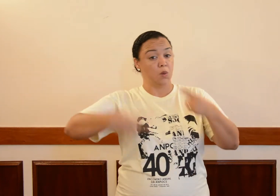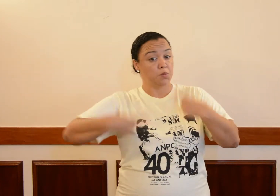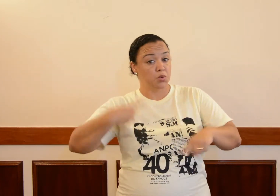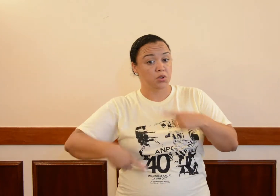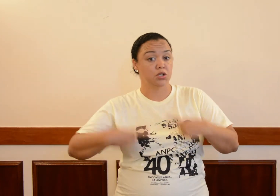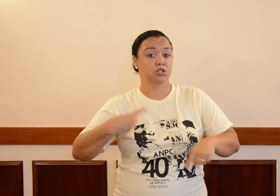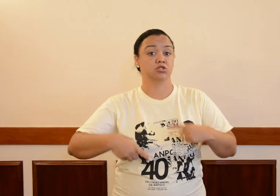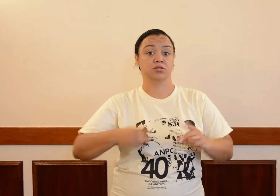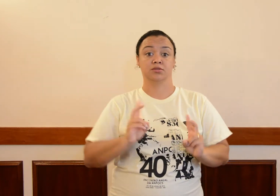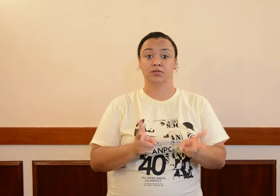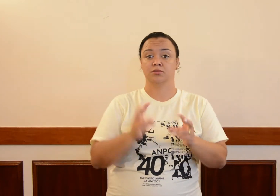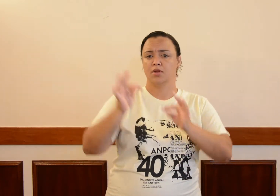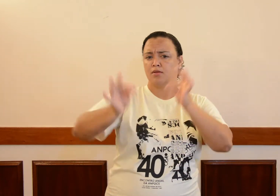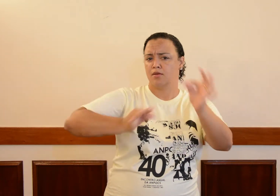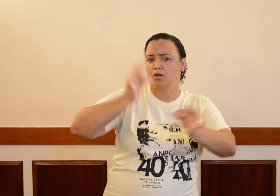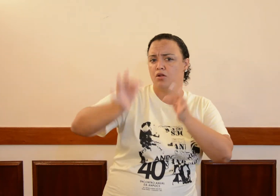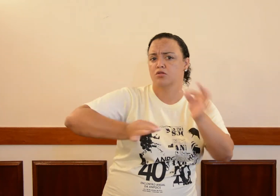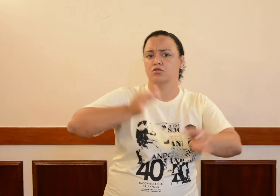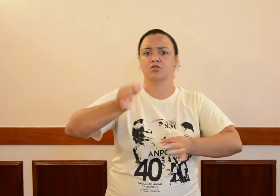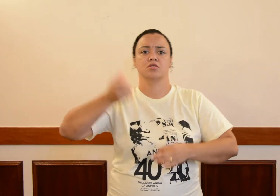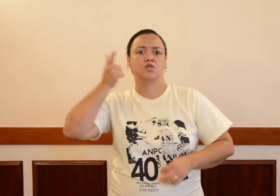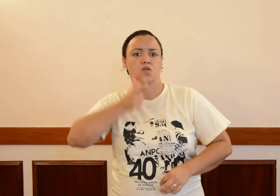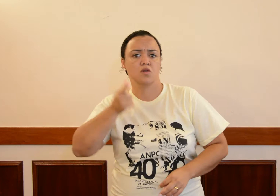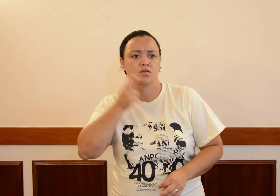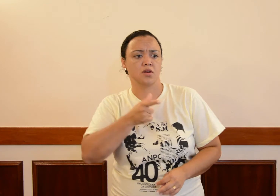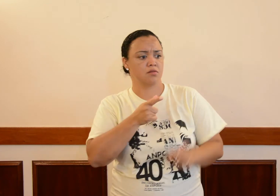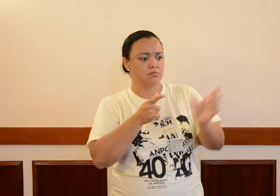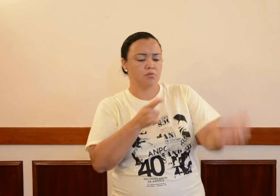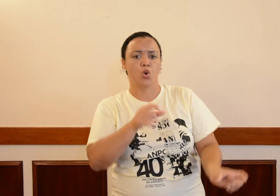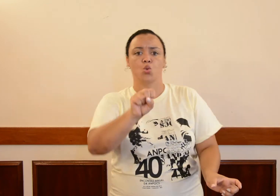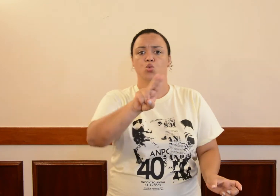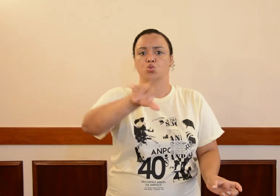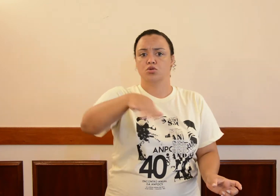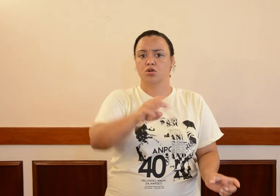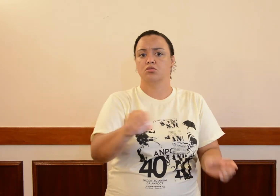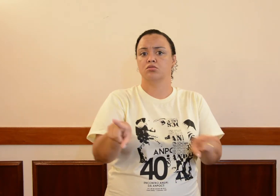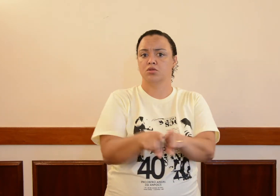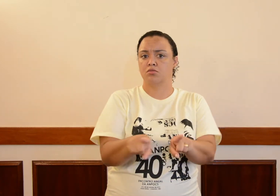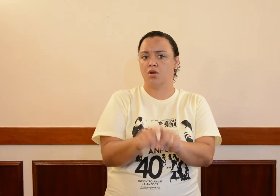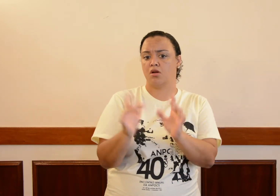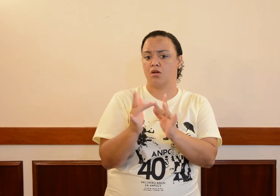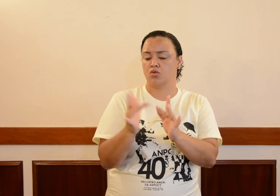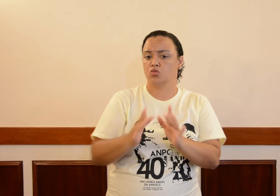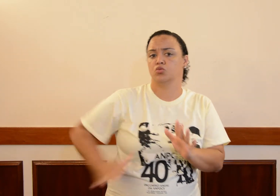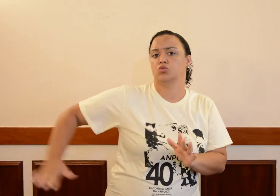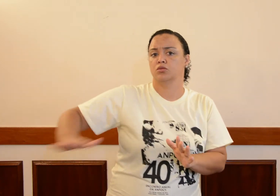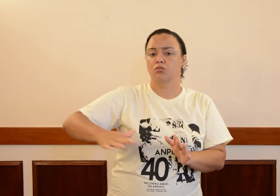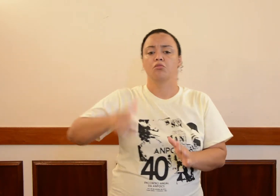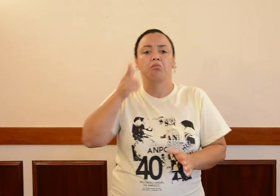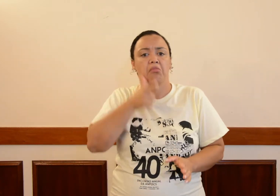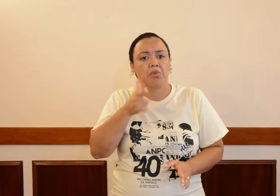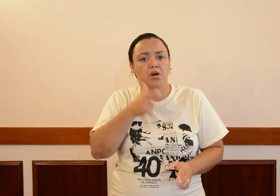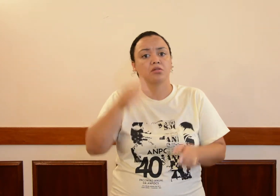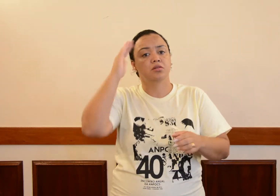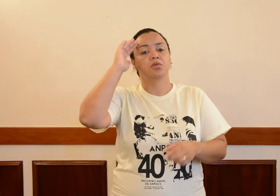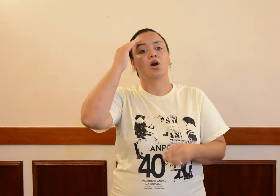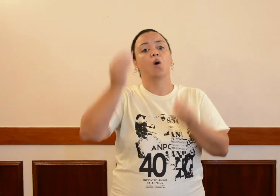como tecnologias produtoras de sujeitos e relações sociais, proponho-me mais especificamente a entender como Tomás habita